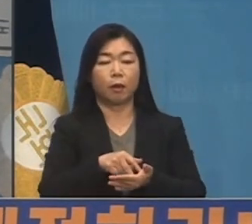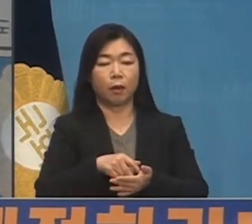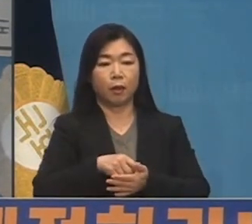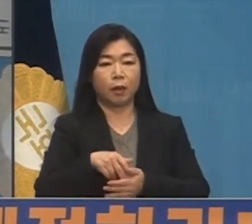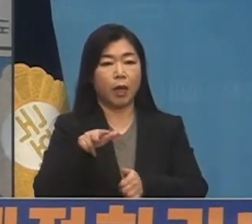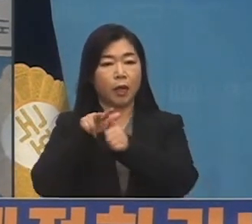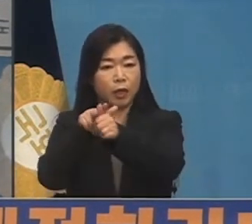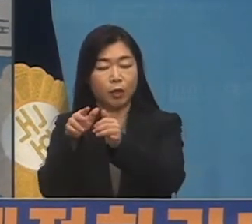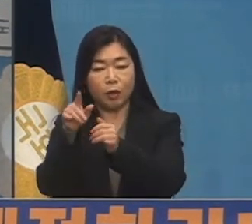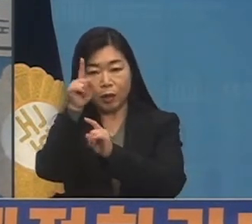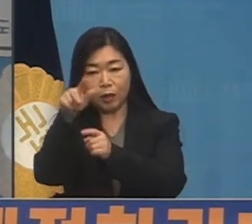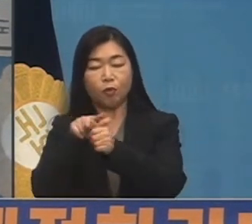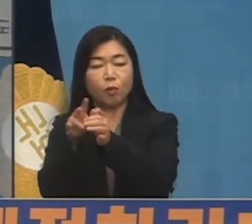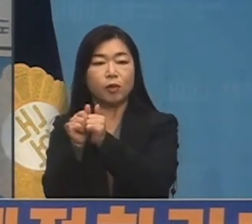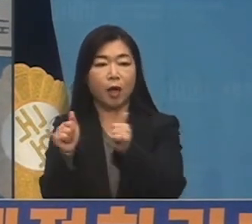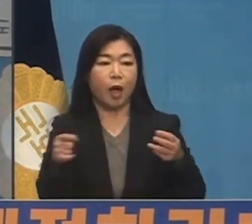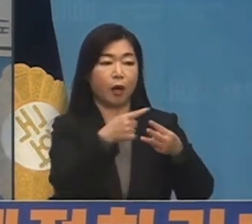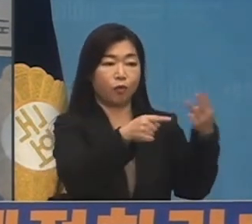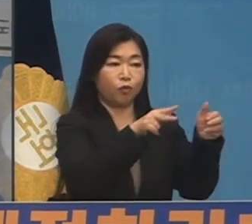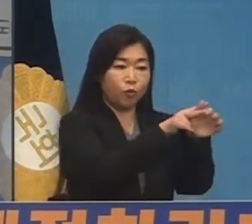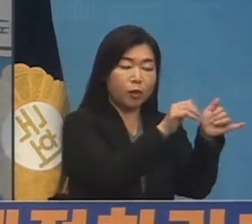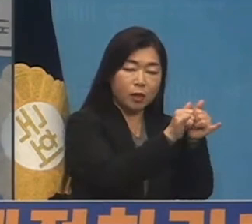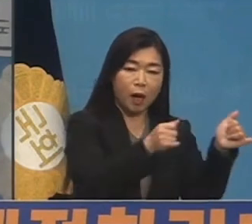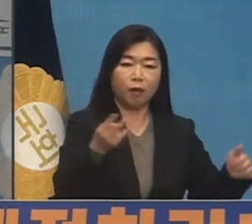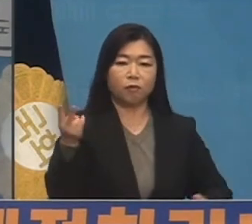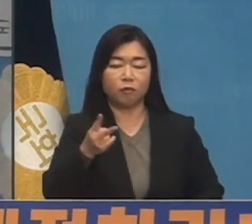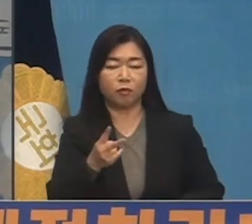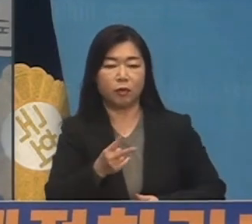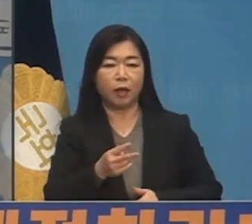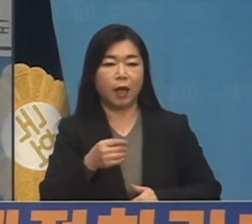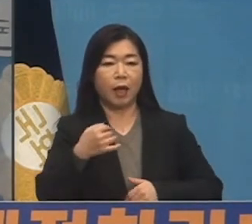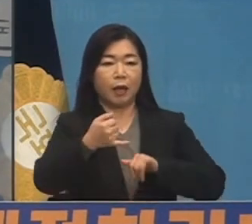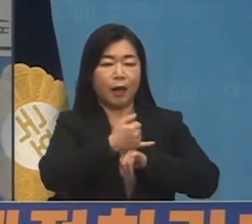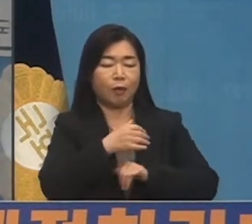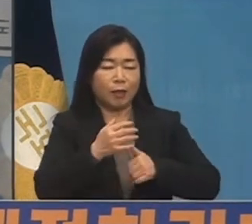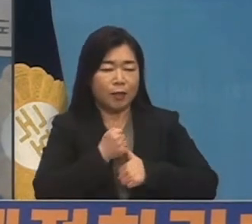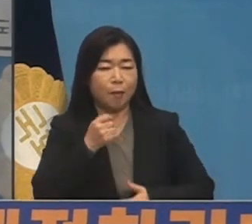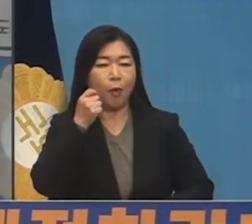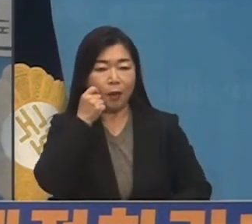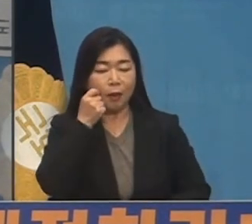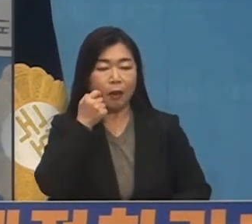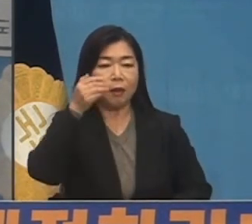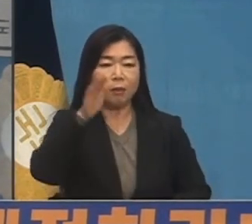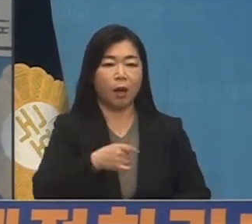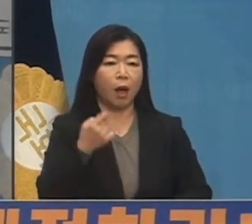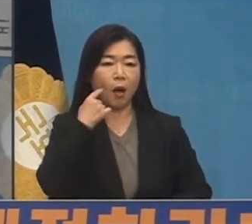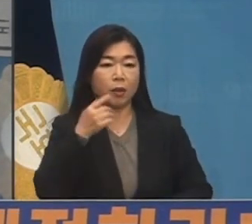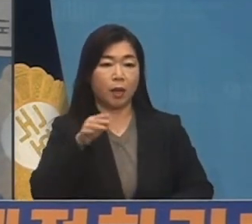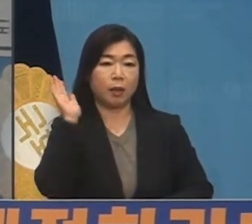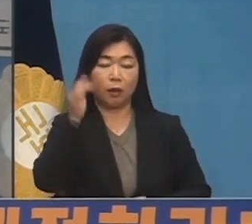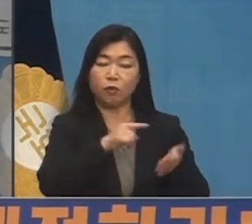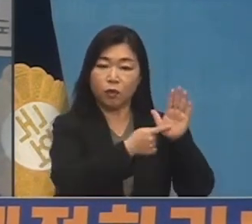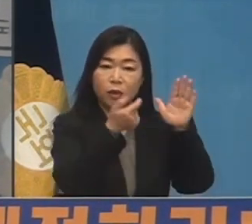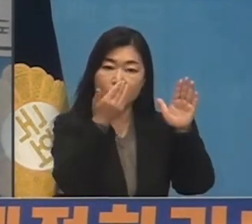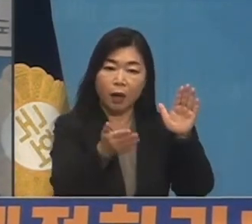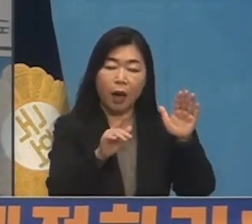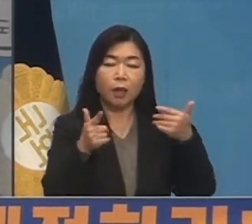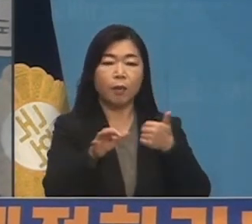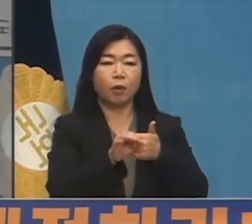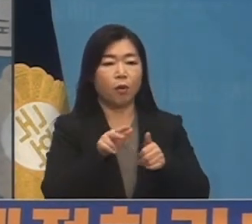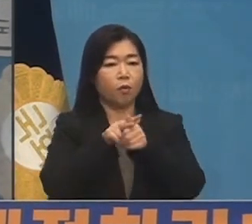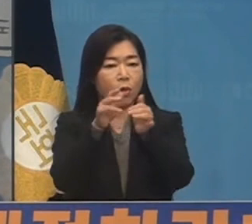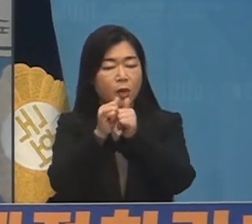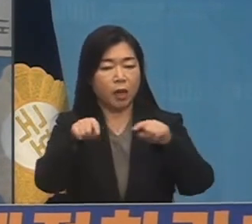이재명 후보와 윤석열 후보가 지키지 못할 약속을 한 것인가? 아니면 후보의 지도력이